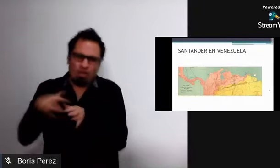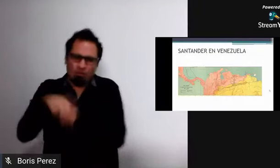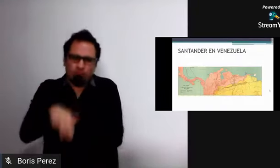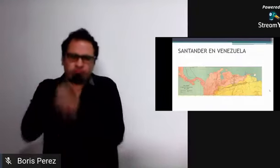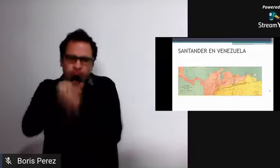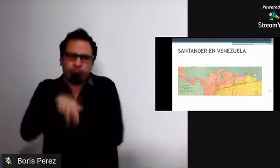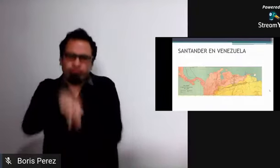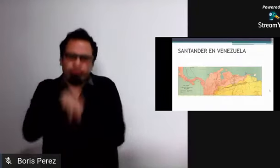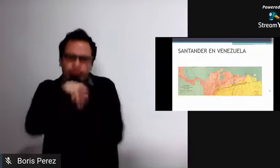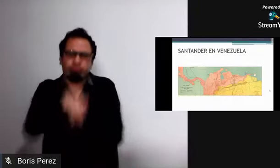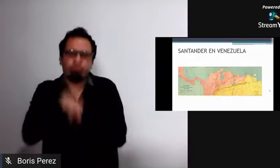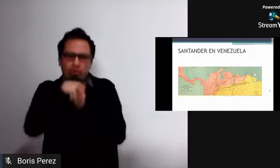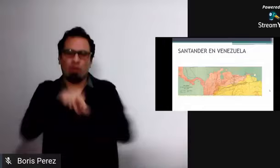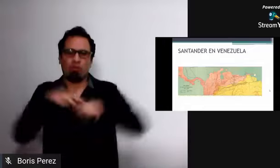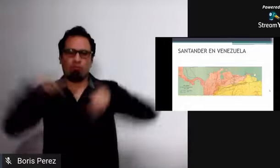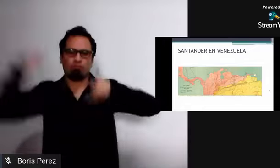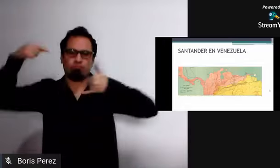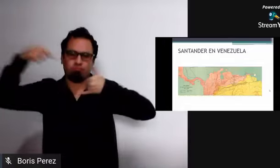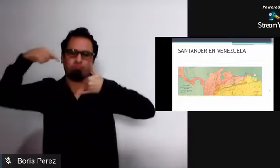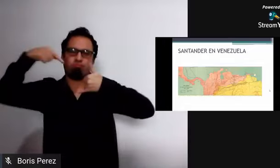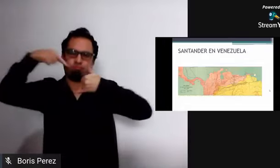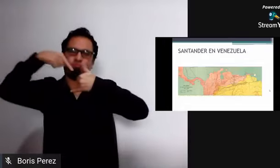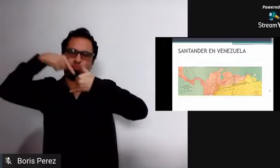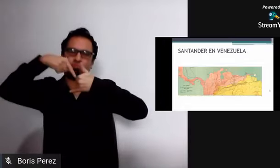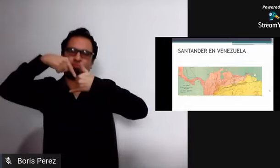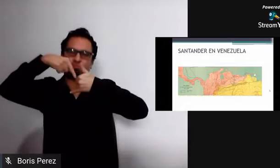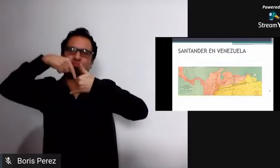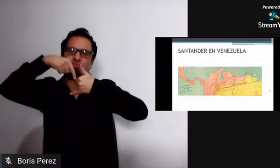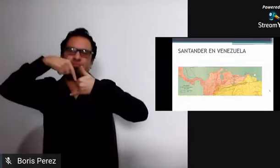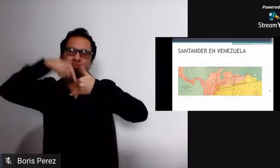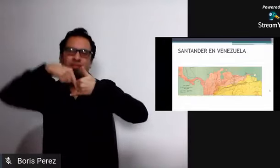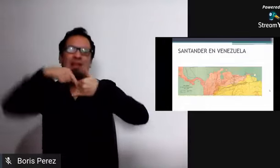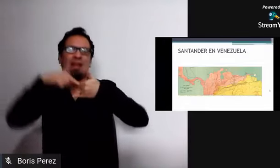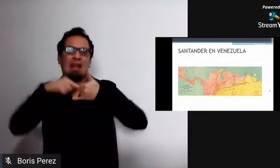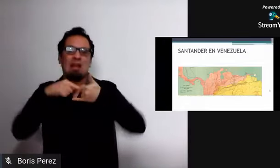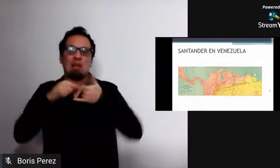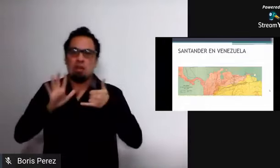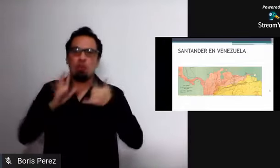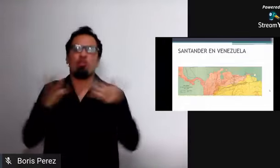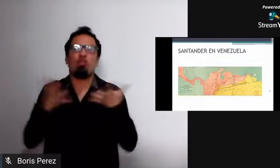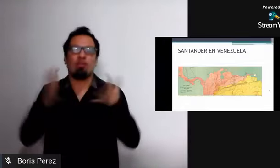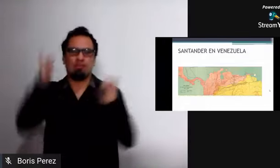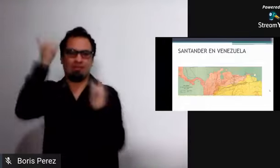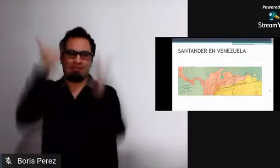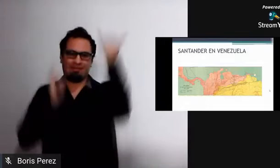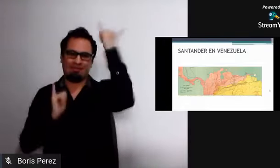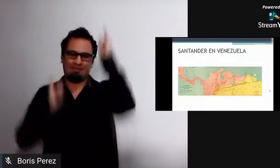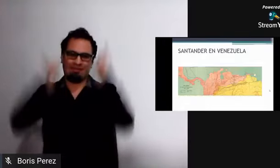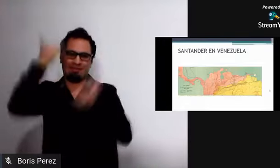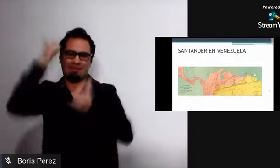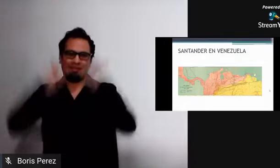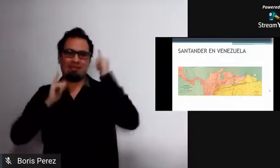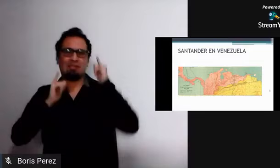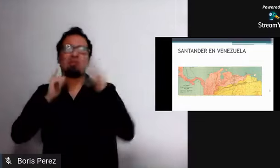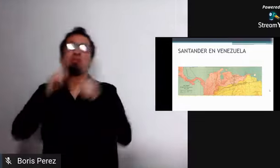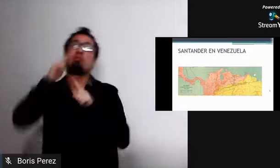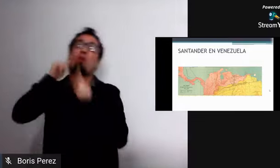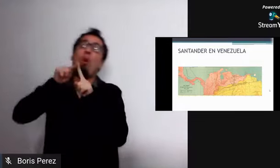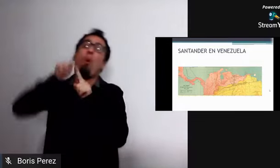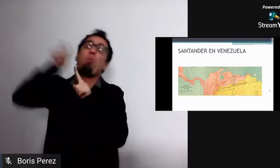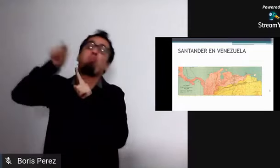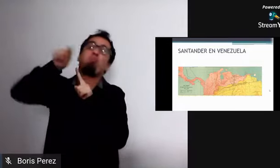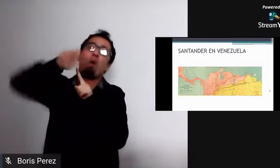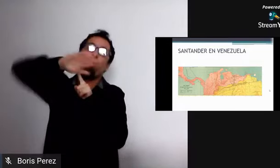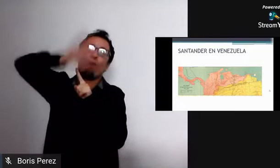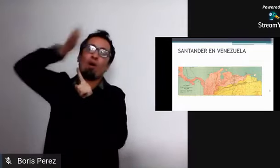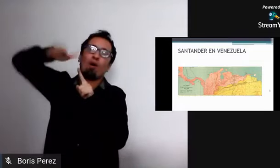llano, muchas personas estaban a favor de esa revolución y por eso digamos que gran